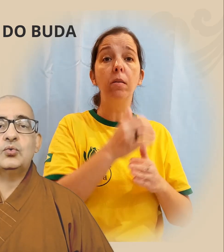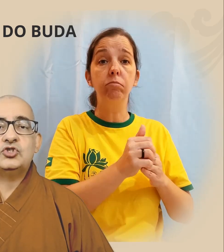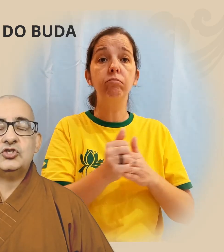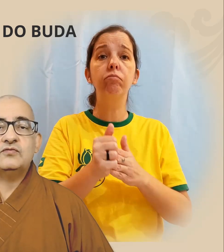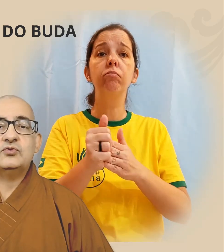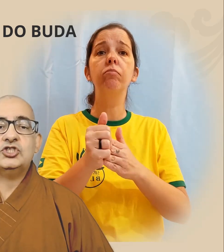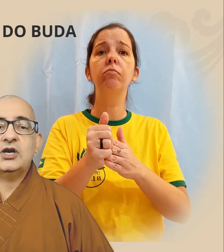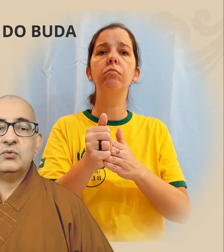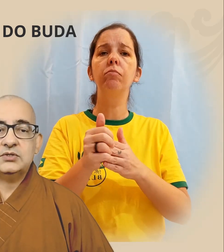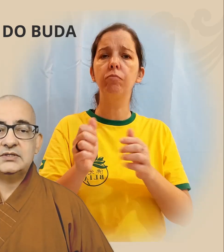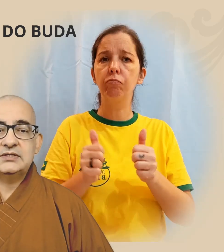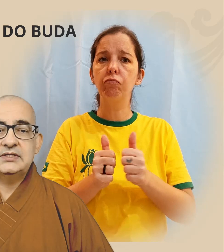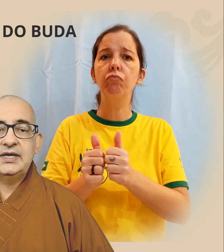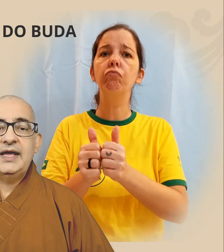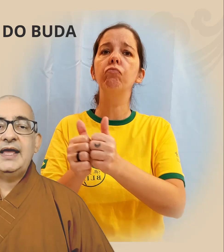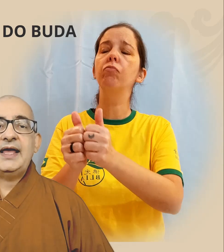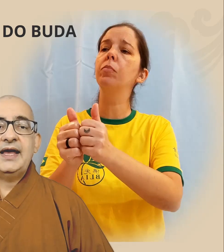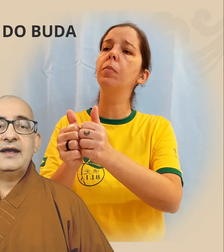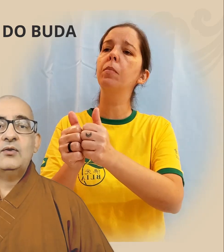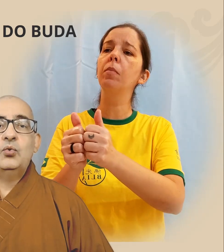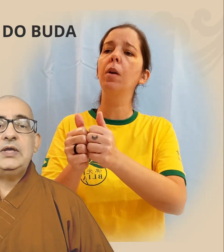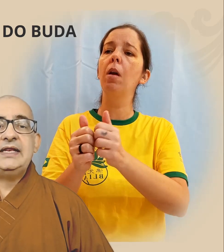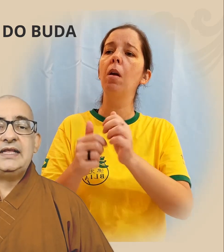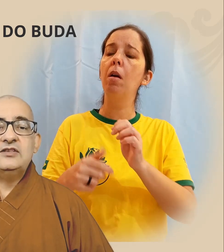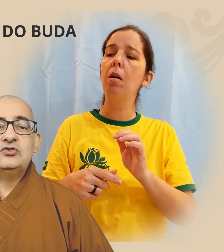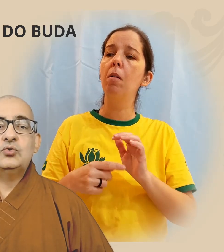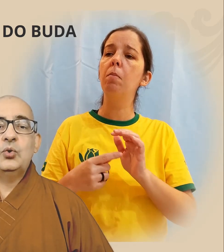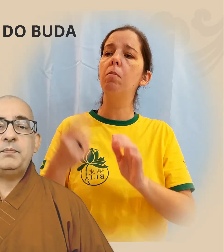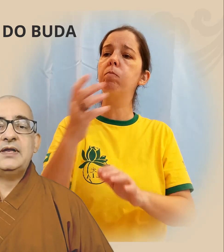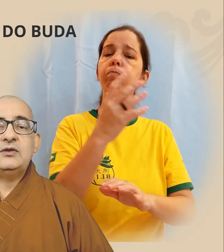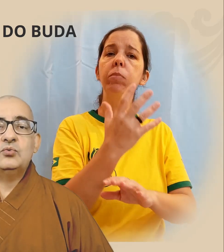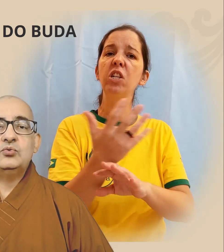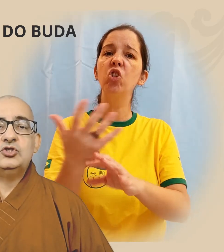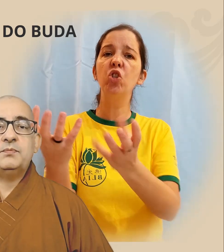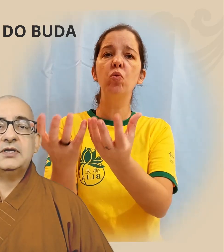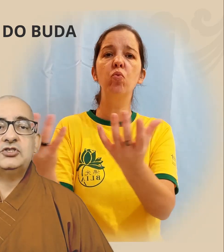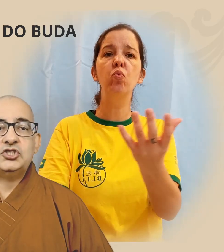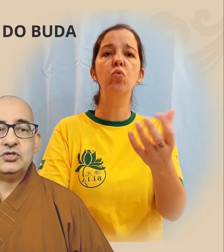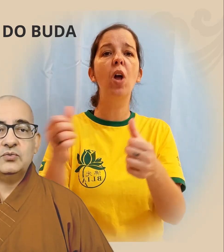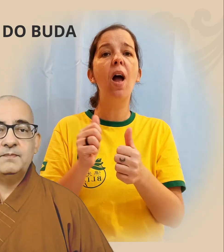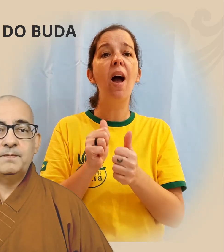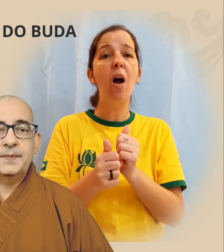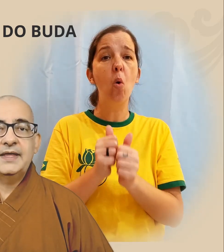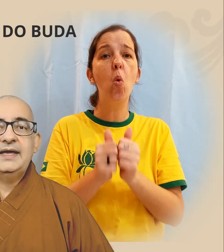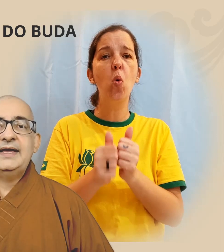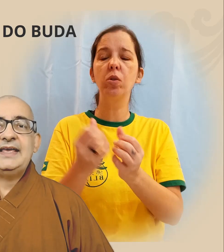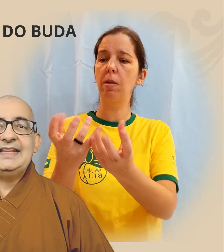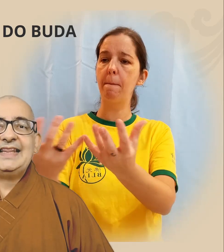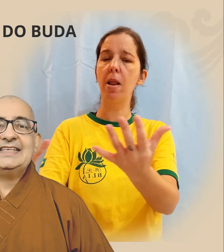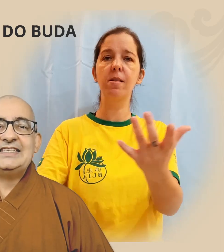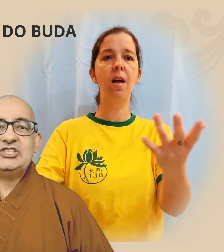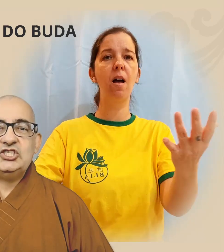de cultivo de arroz. Era o início do período de plantio.